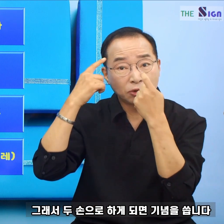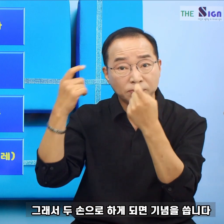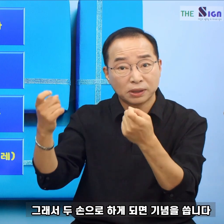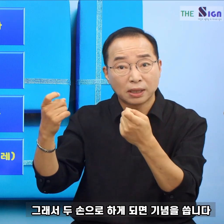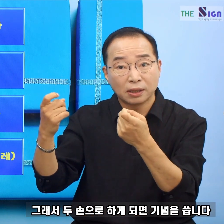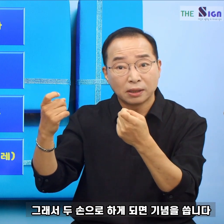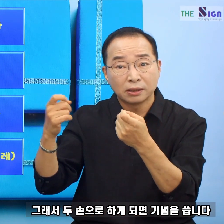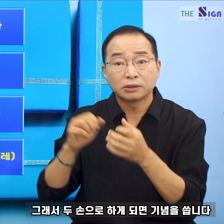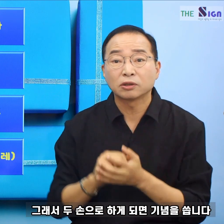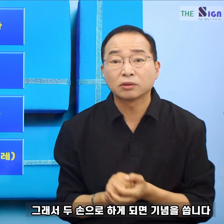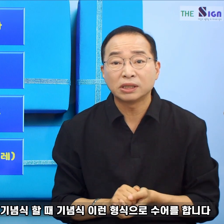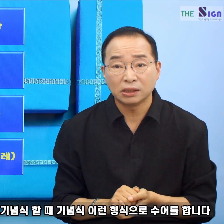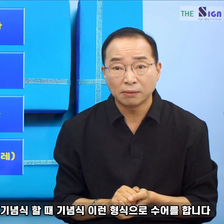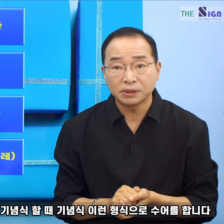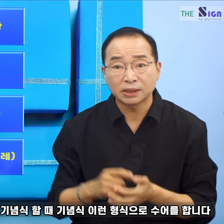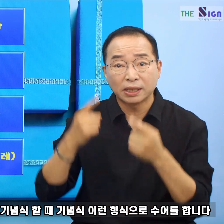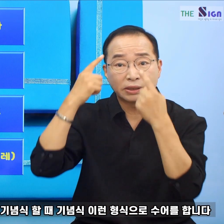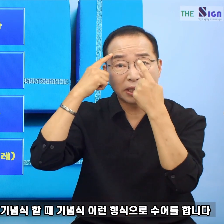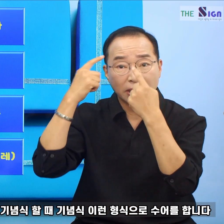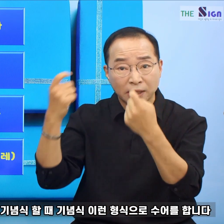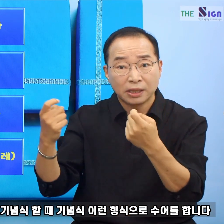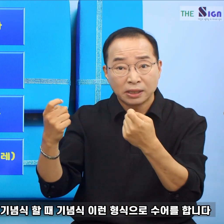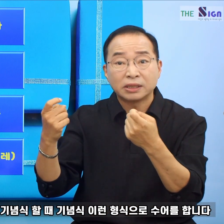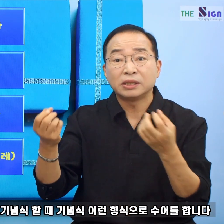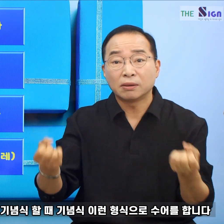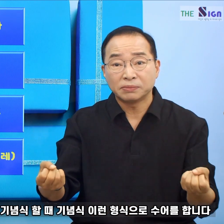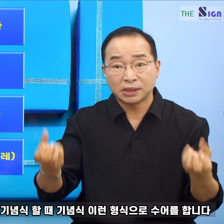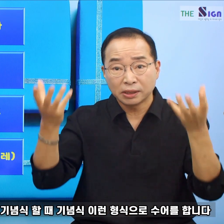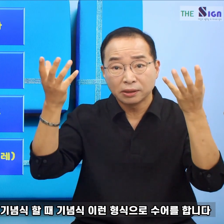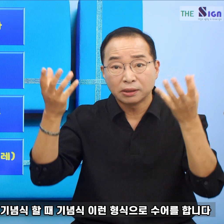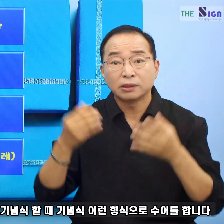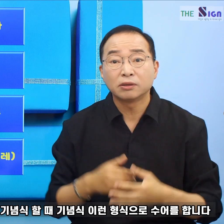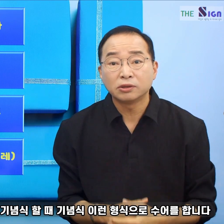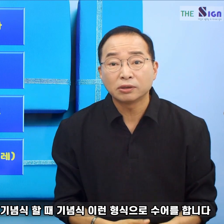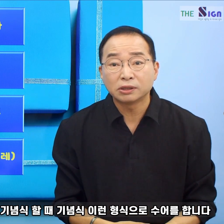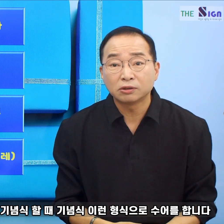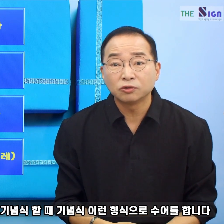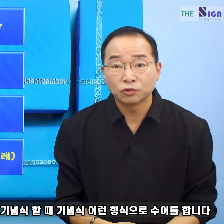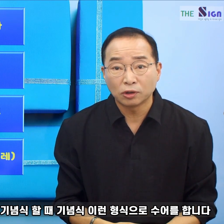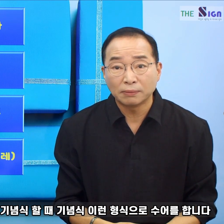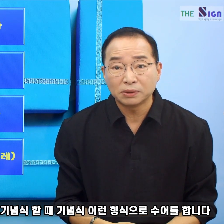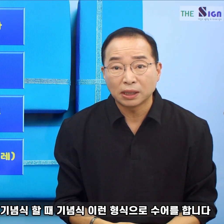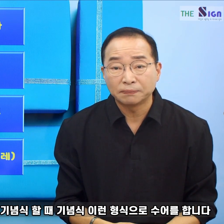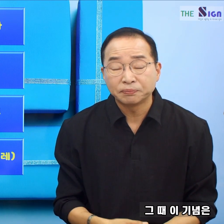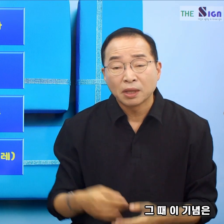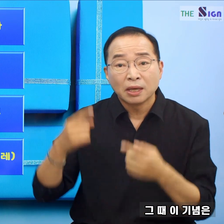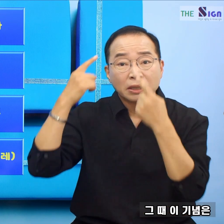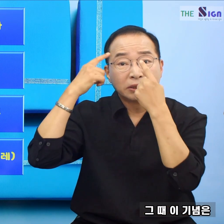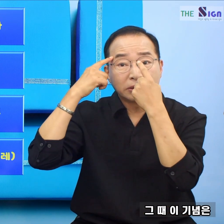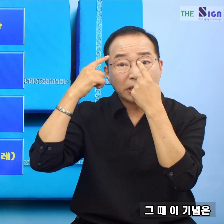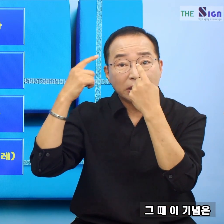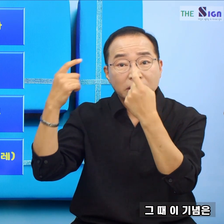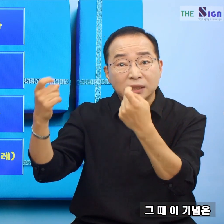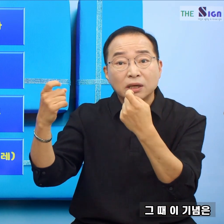씁니다. 그래서 어떤 기념식 할 때 기념식, 이런 형식으로 수어를 합니다. 그때 이